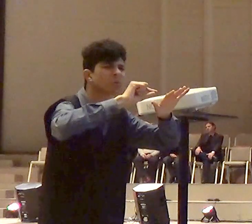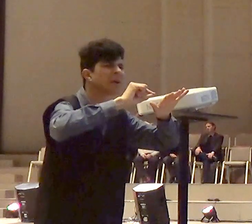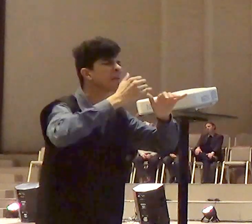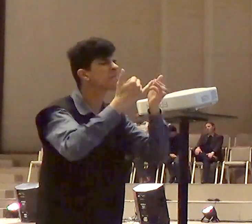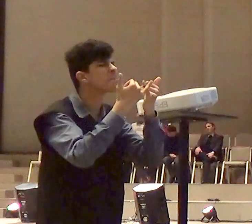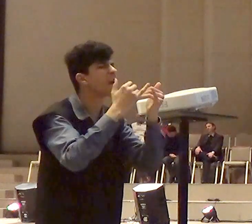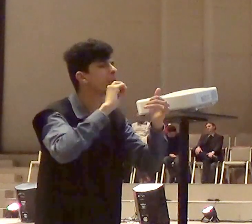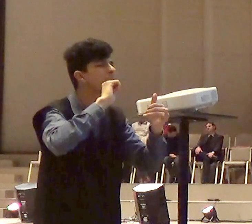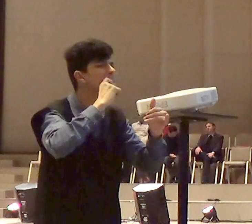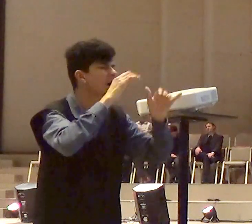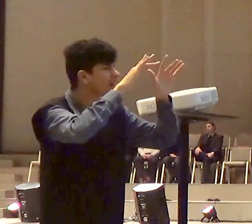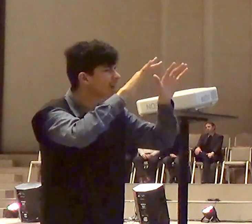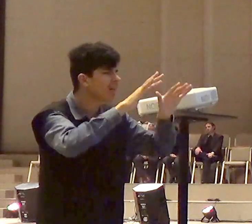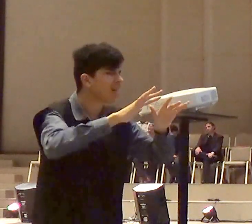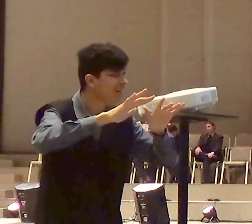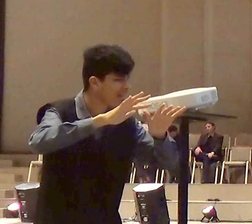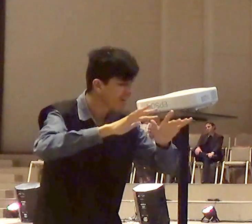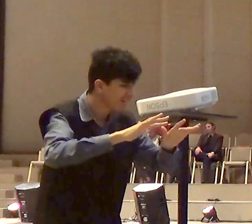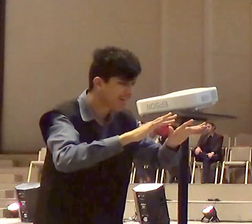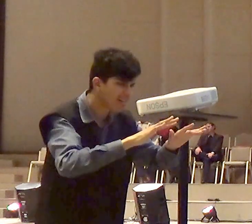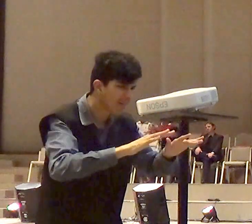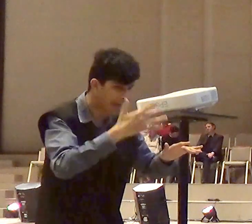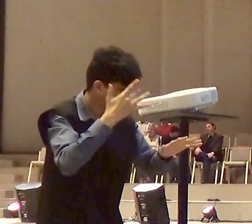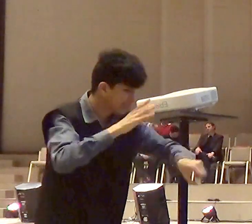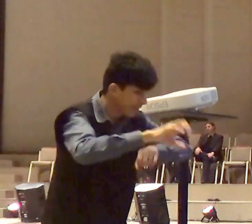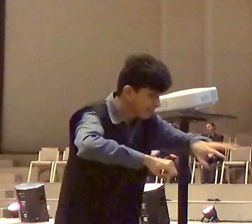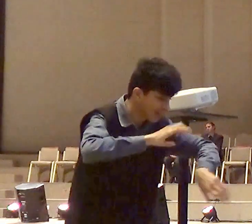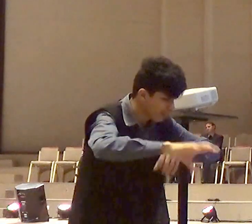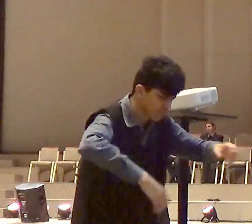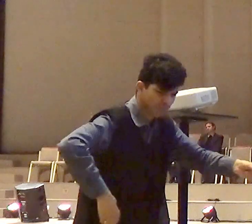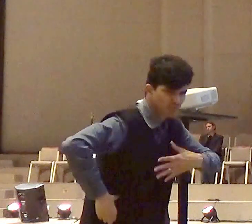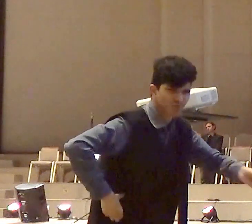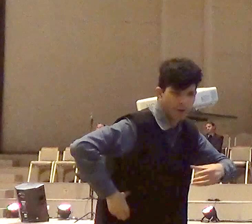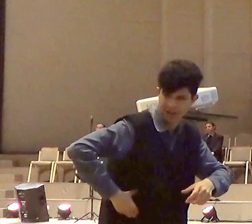rosto dele renuncia da glória de Deus